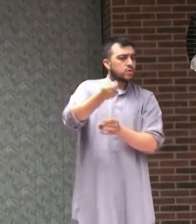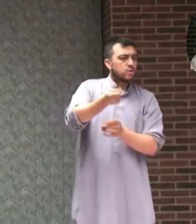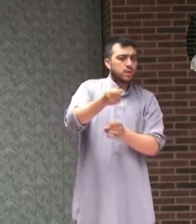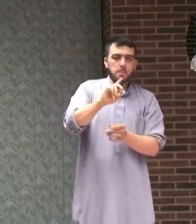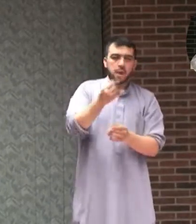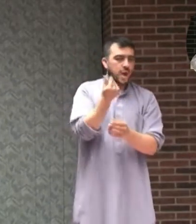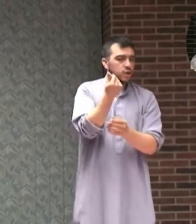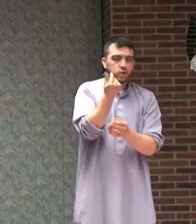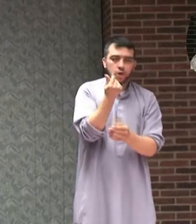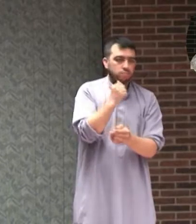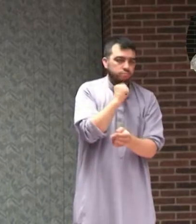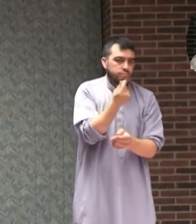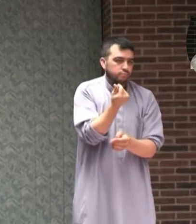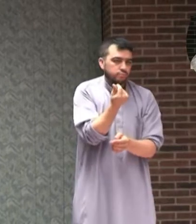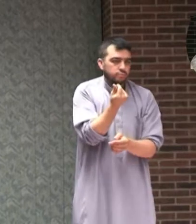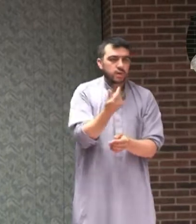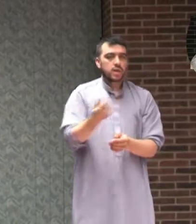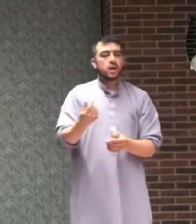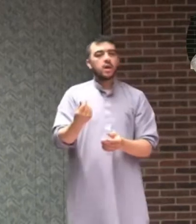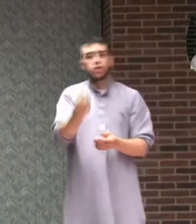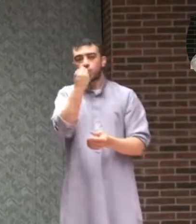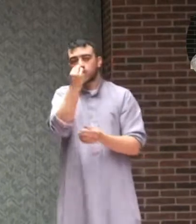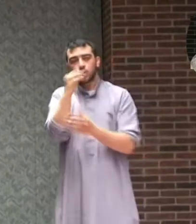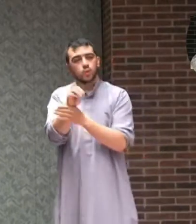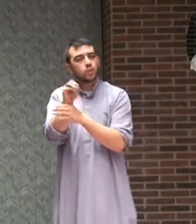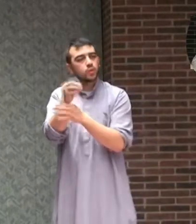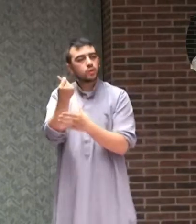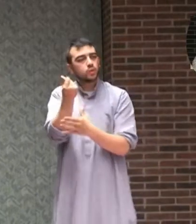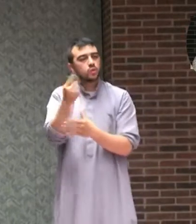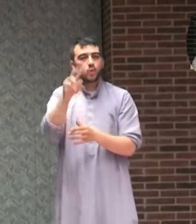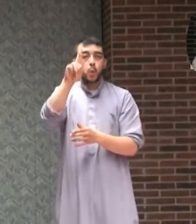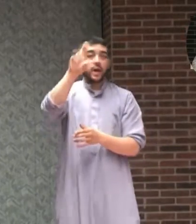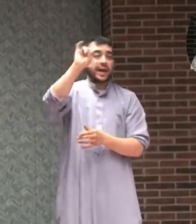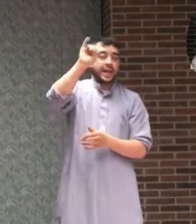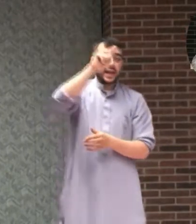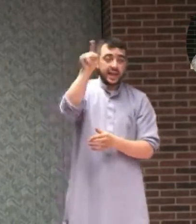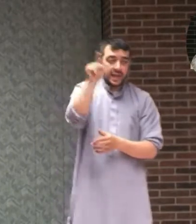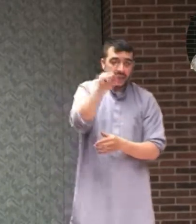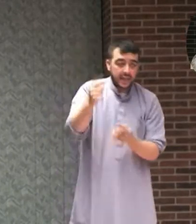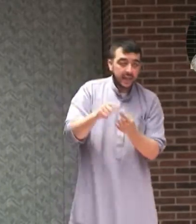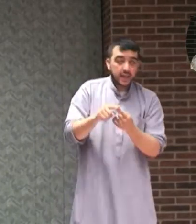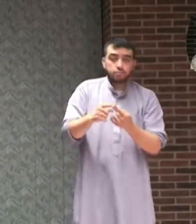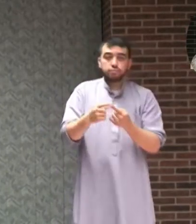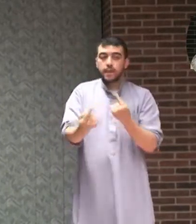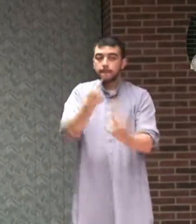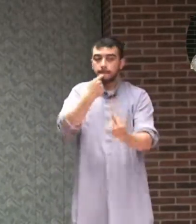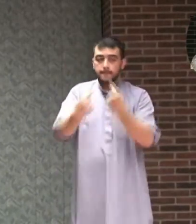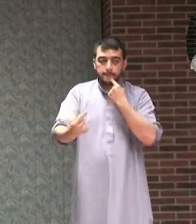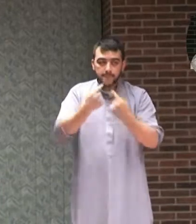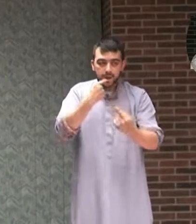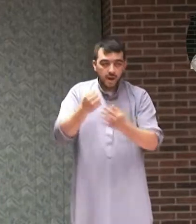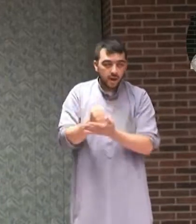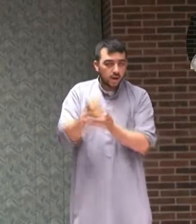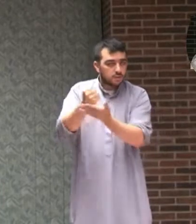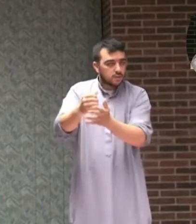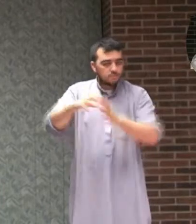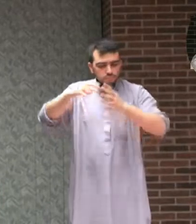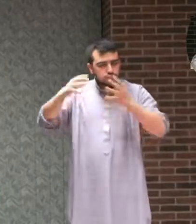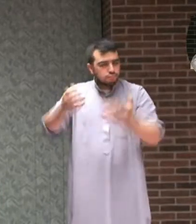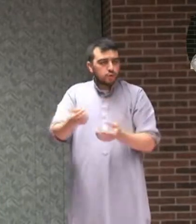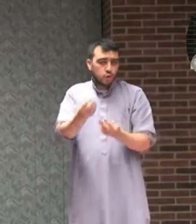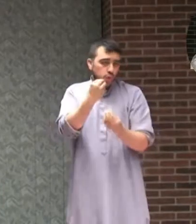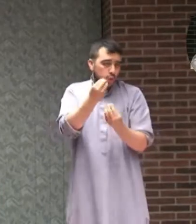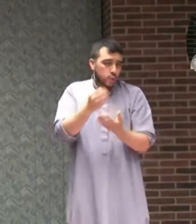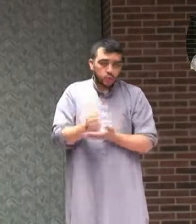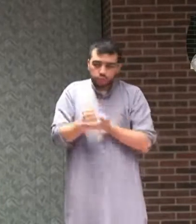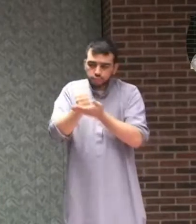sous forme de riz, sous forme de farine, sous forme de blé, etc. La raison de cela, c'est afin que le pauvre puisse lui aussi le